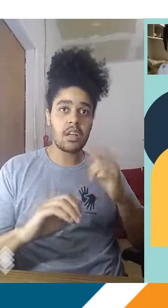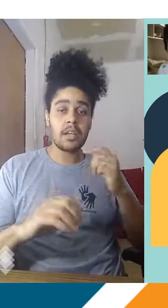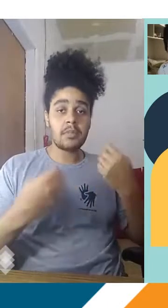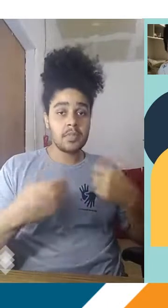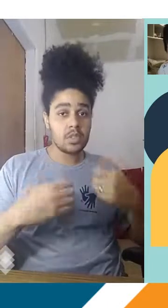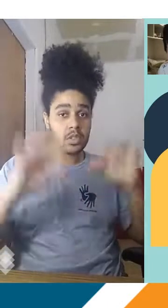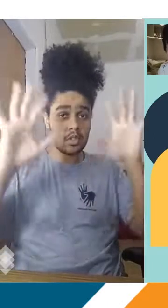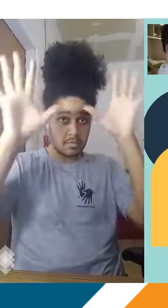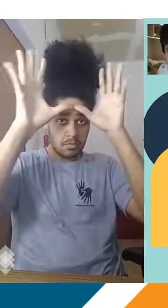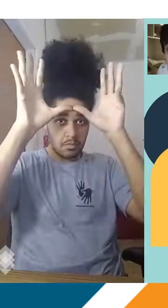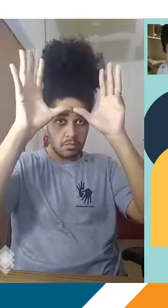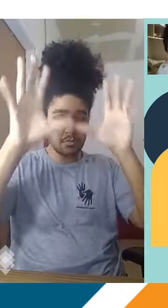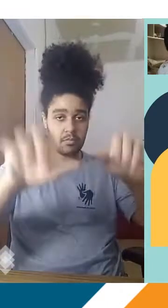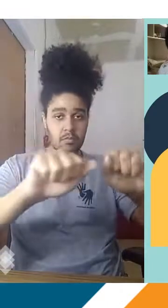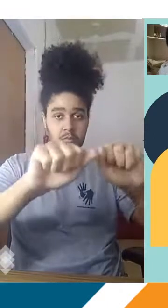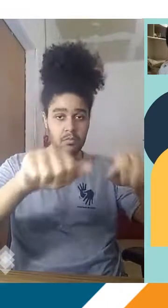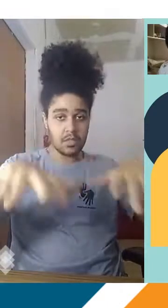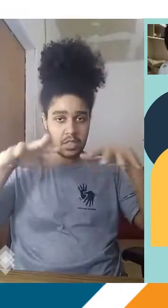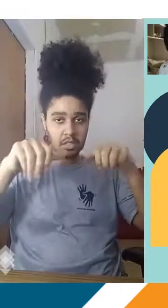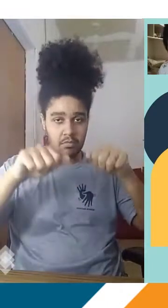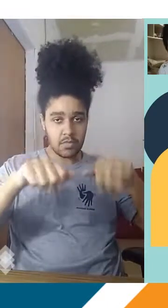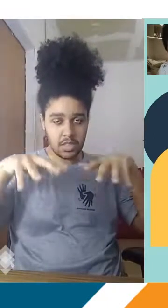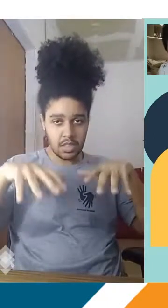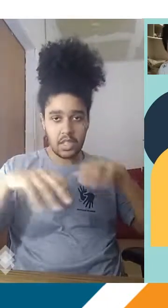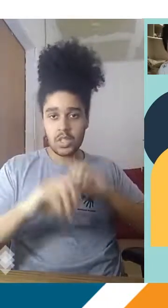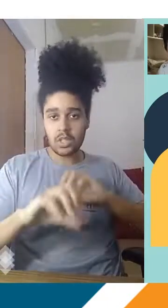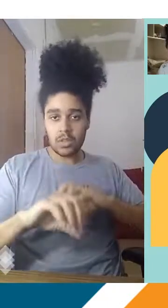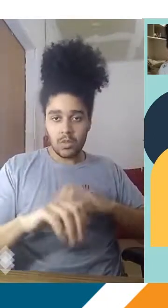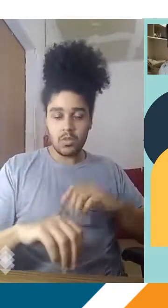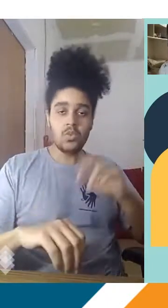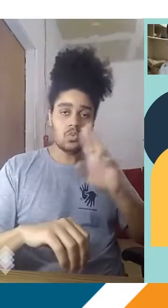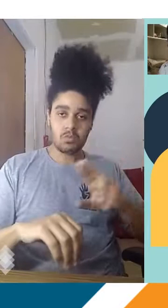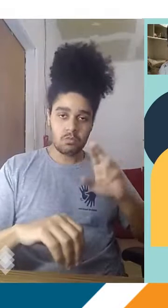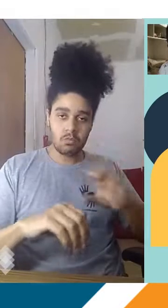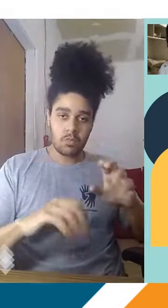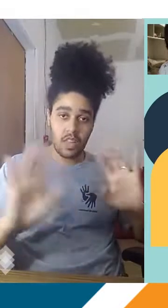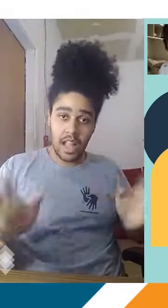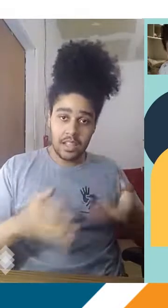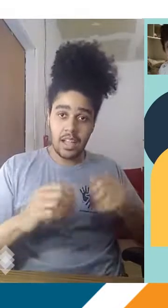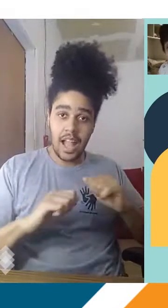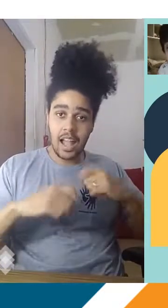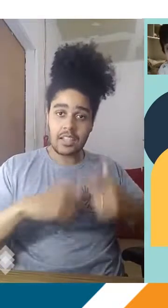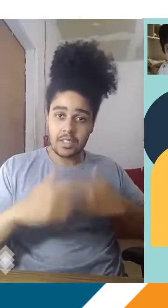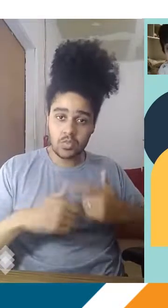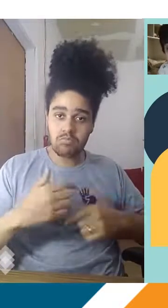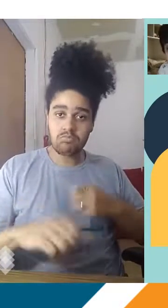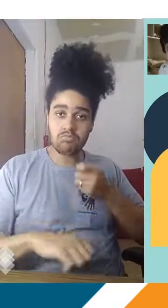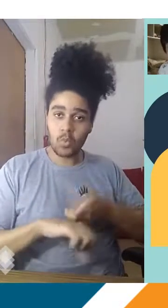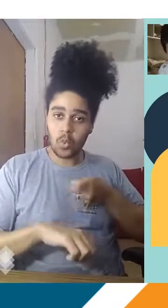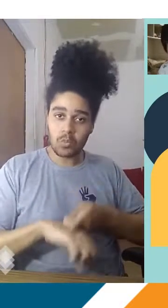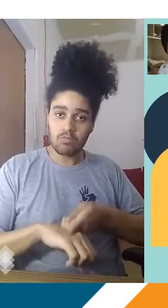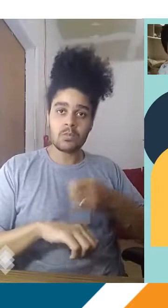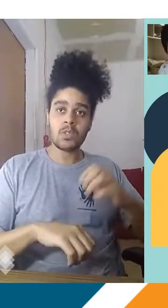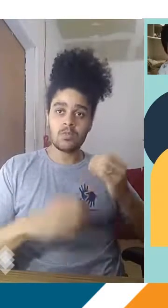que o Ministério da Educação, em consonância com as secretarias estaduais, promova ações concretas que visem a completa transformação do